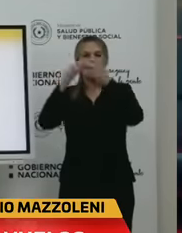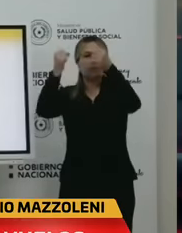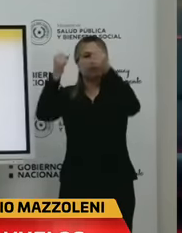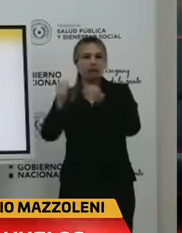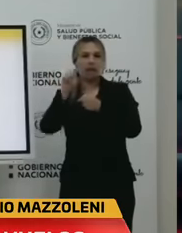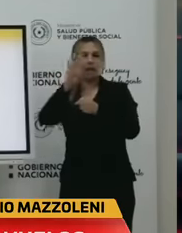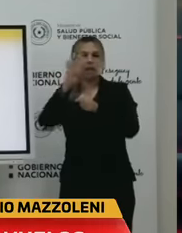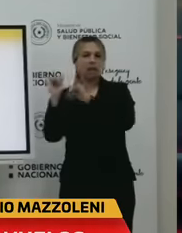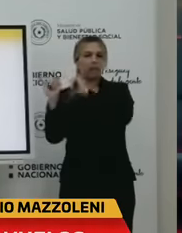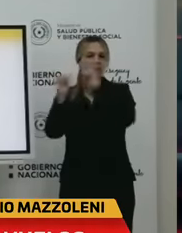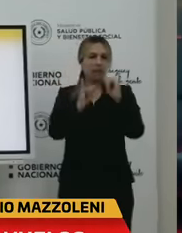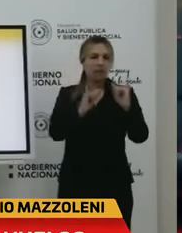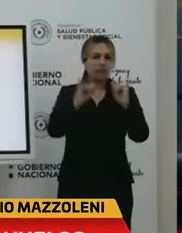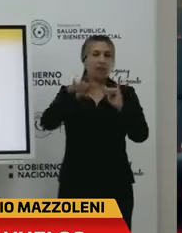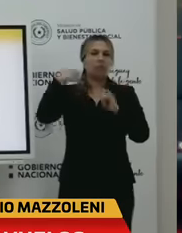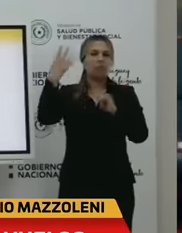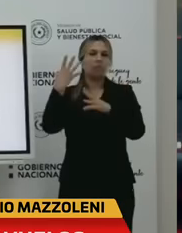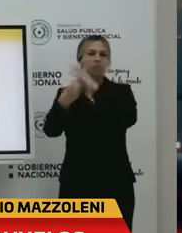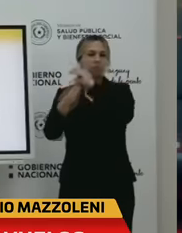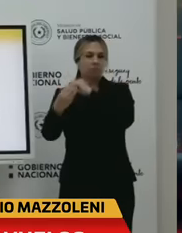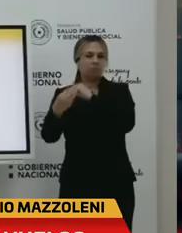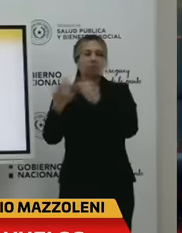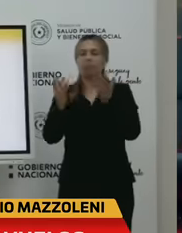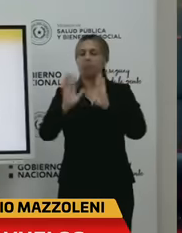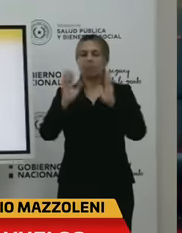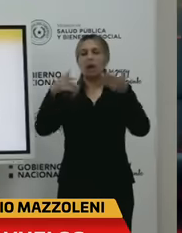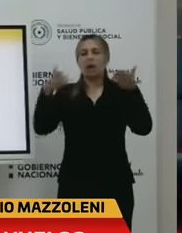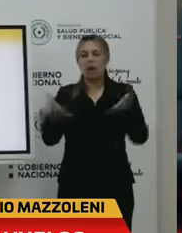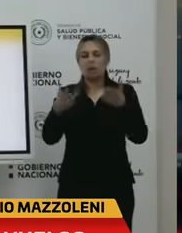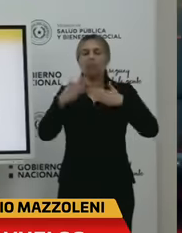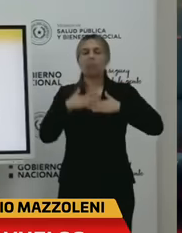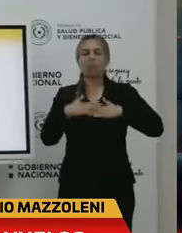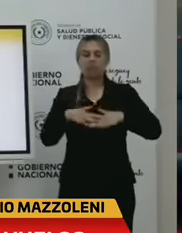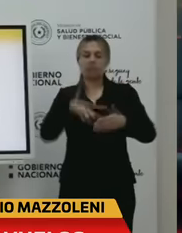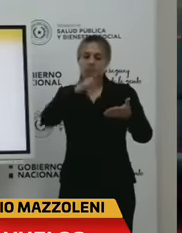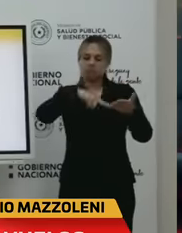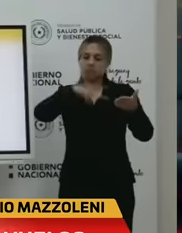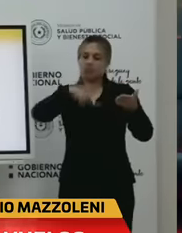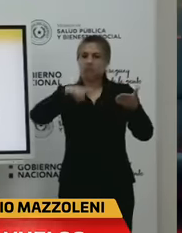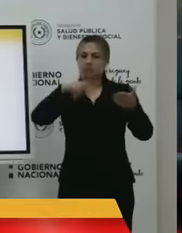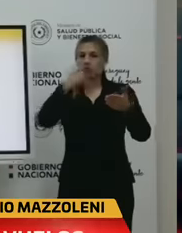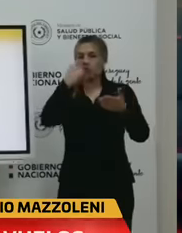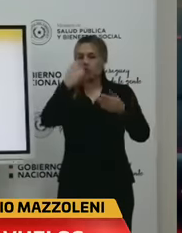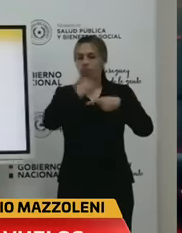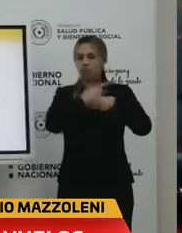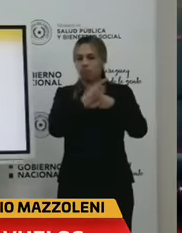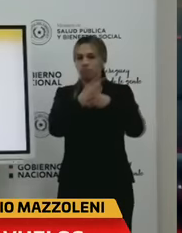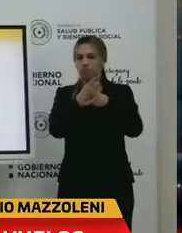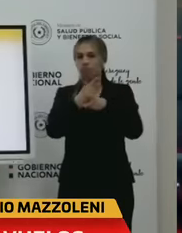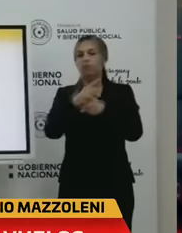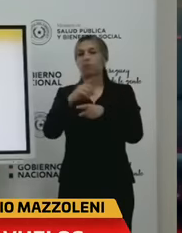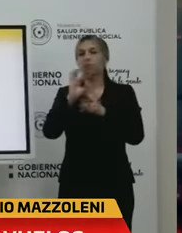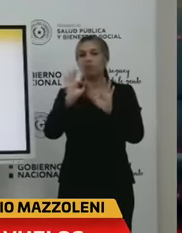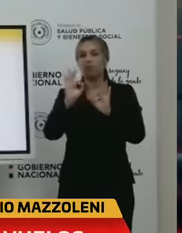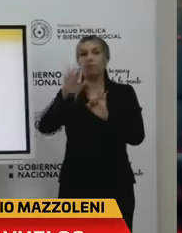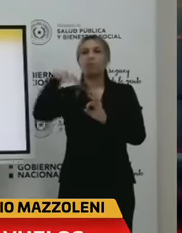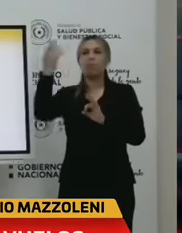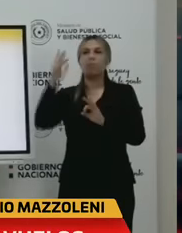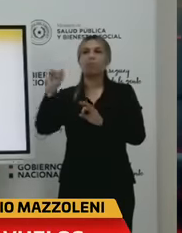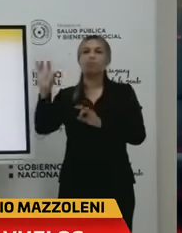esos elementos. Pero eso lo vamos a analizar con calma, primero desde el punto de vista técnico y también después con otras instituciones del